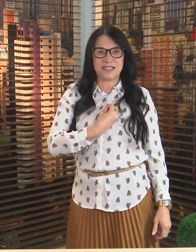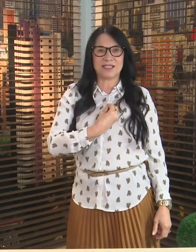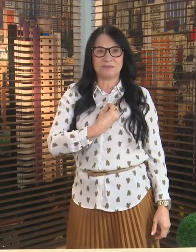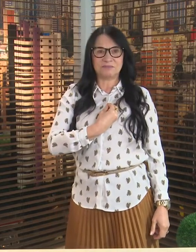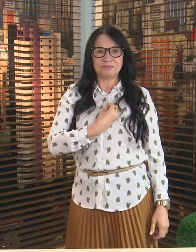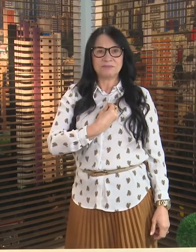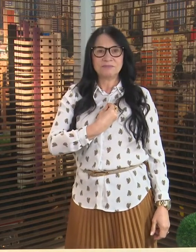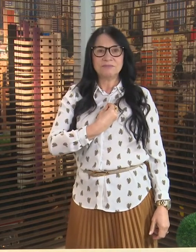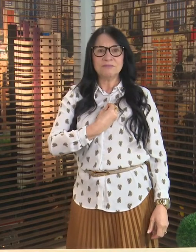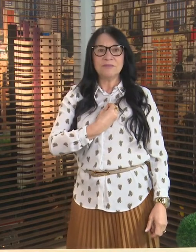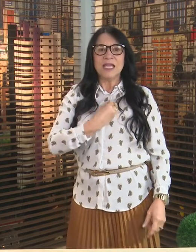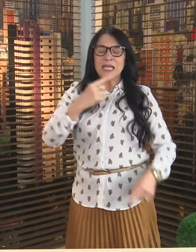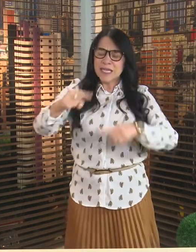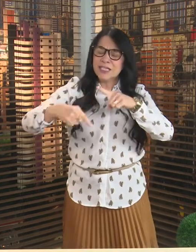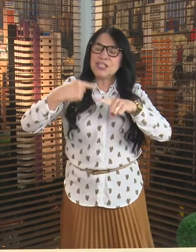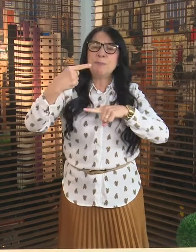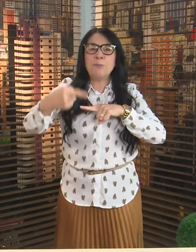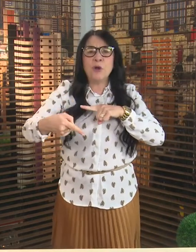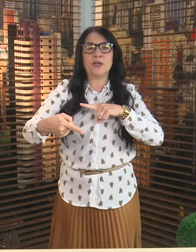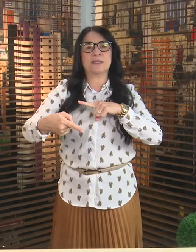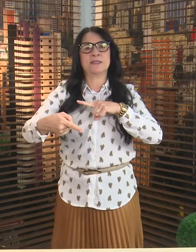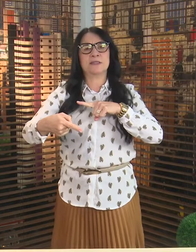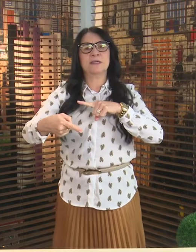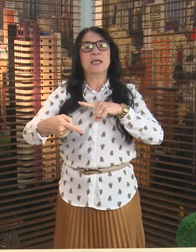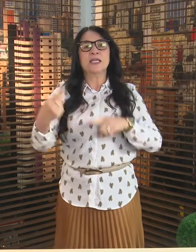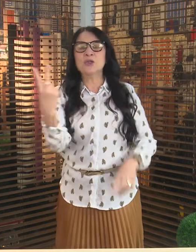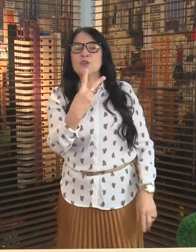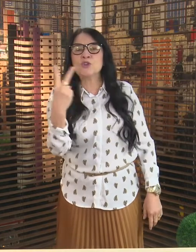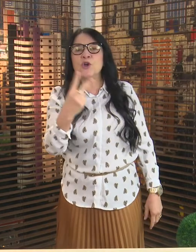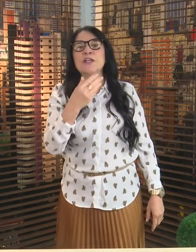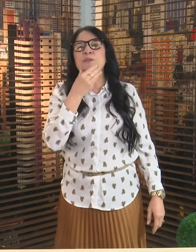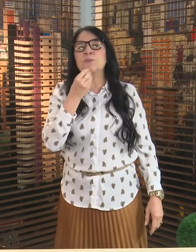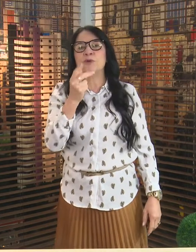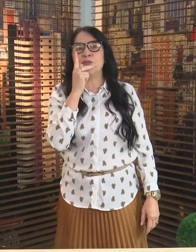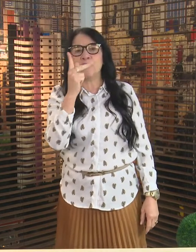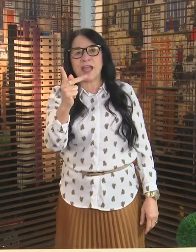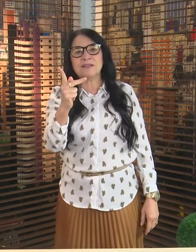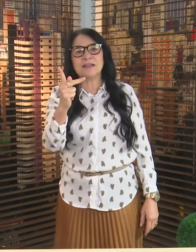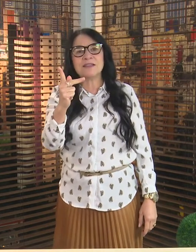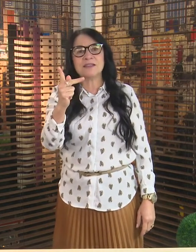vidas. E depois que os dois profetas